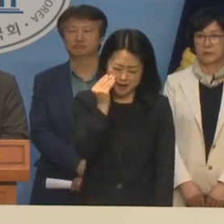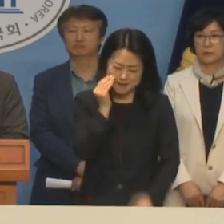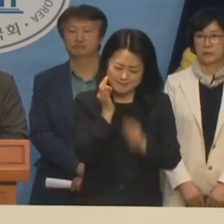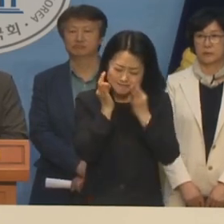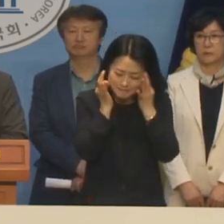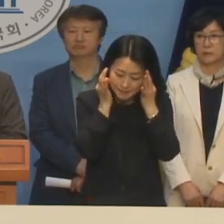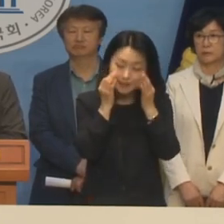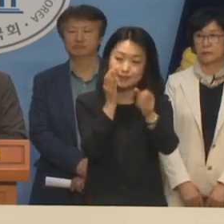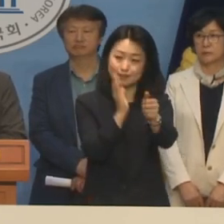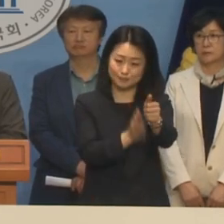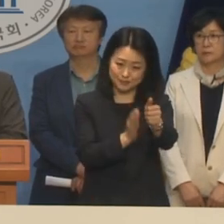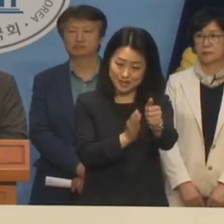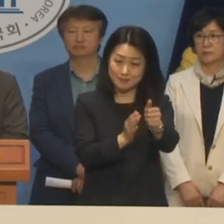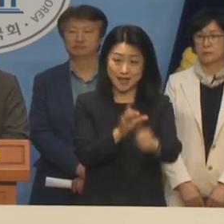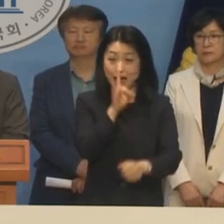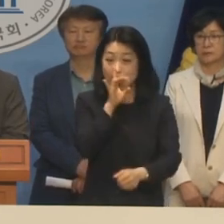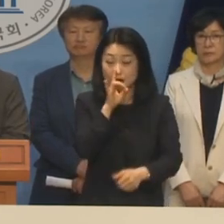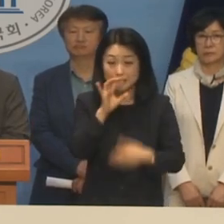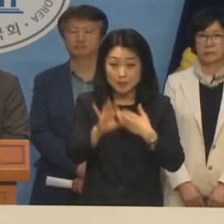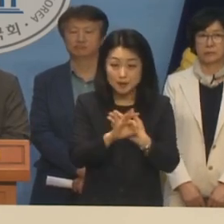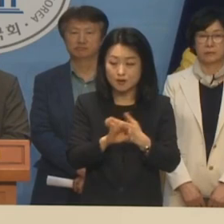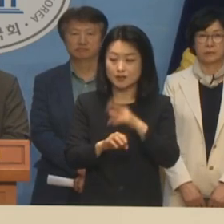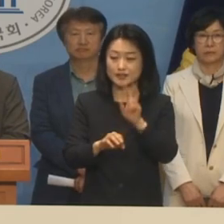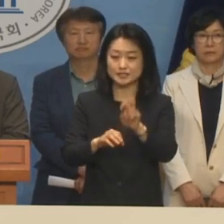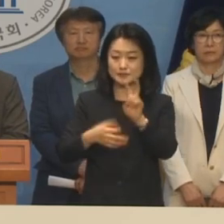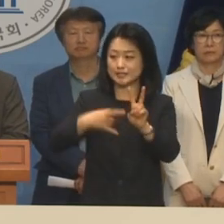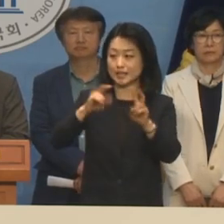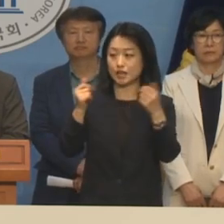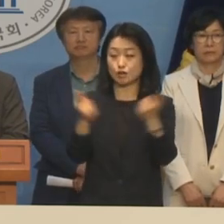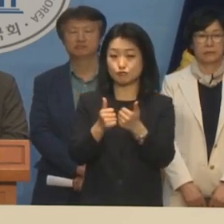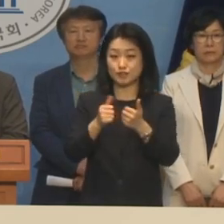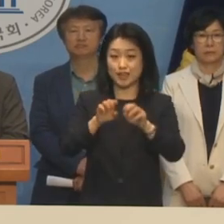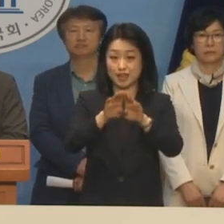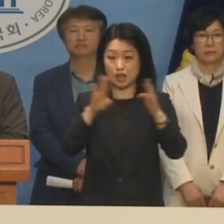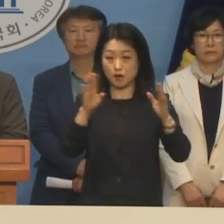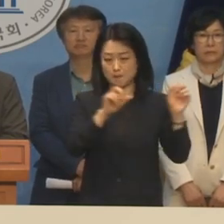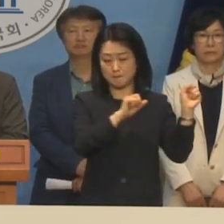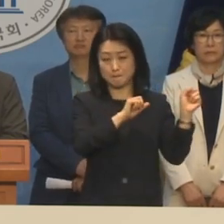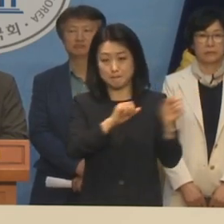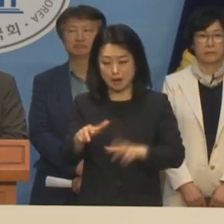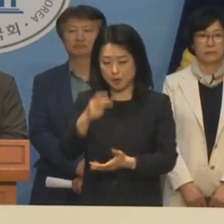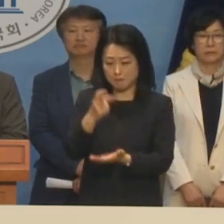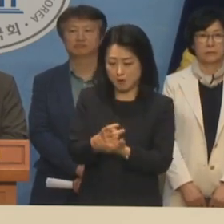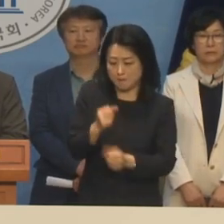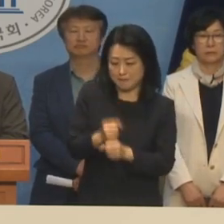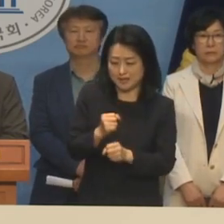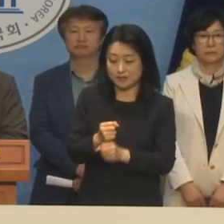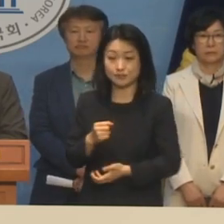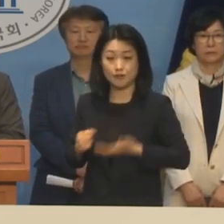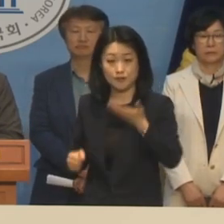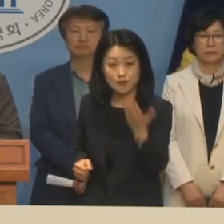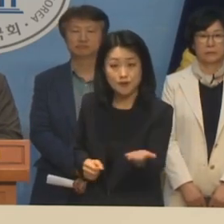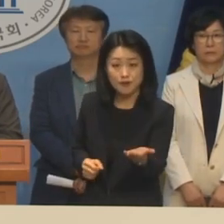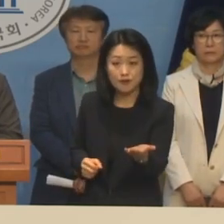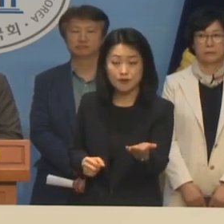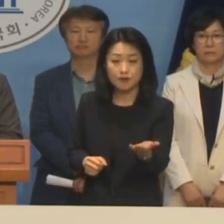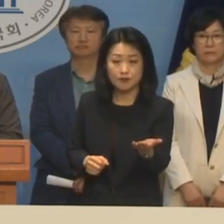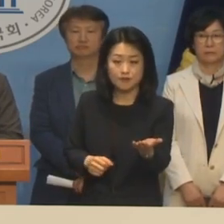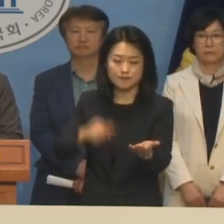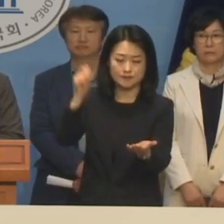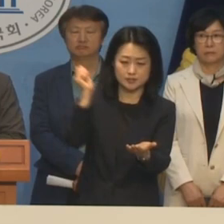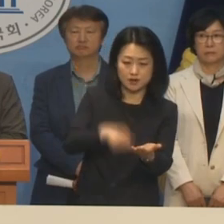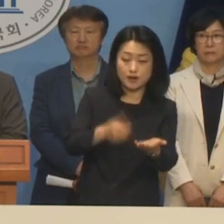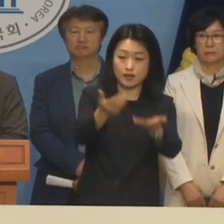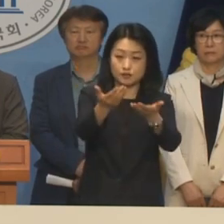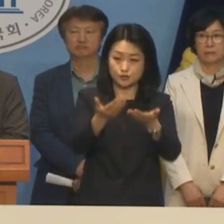마음으로 호소를 드립니다. 안 되면 22대 국회가 열리는 즉시 이 법안을 다시 재발의해서 즉각